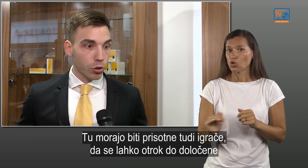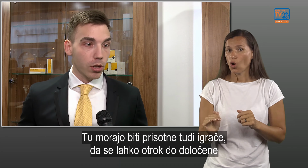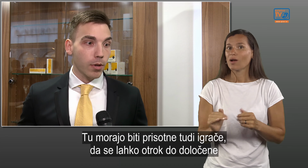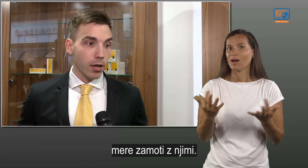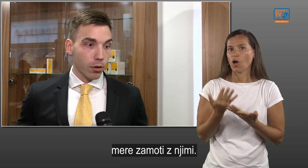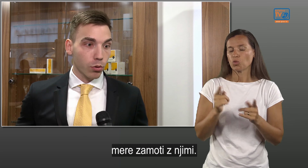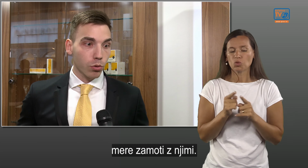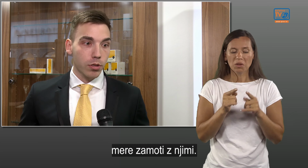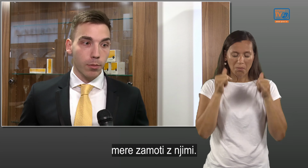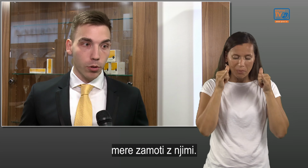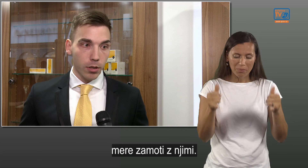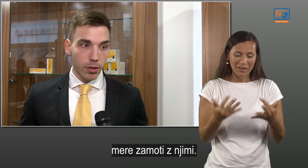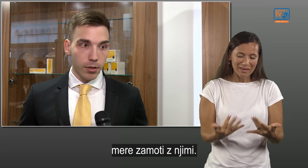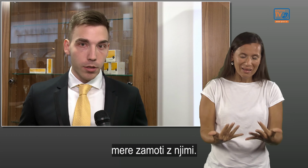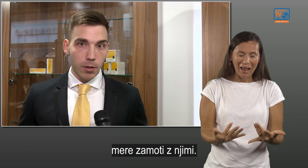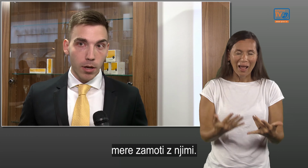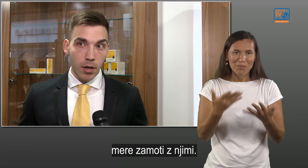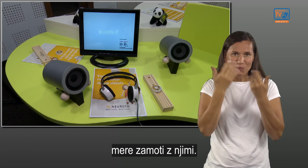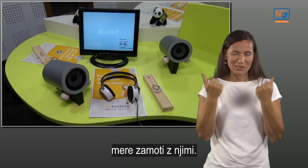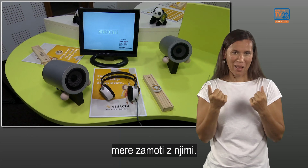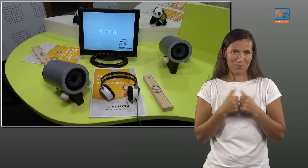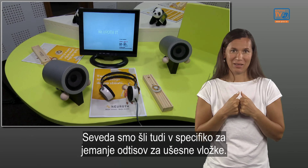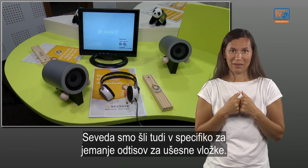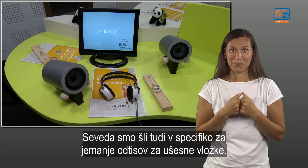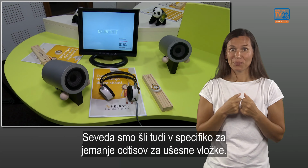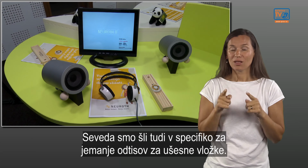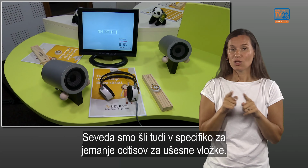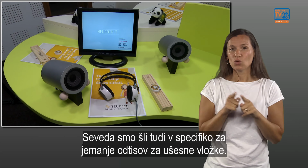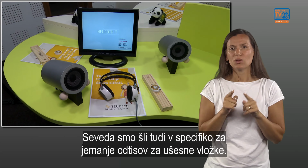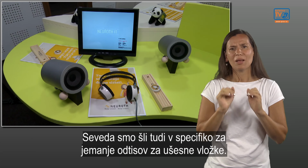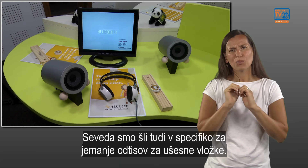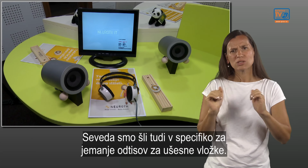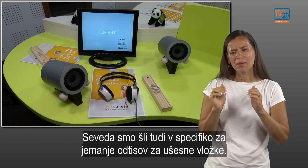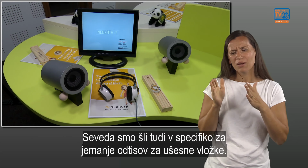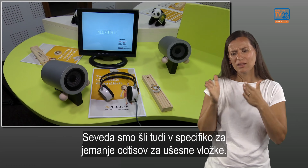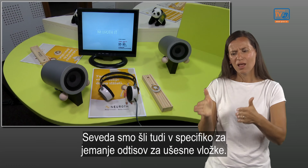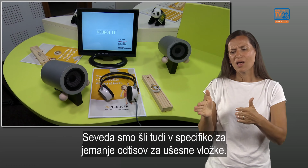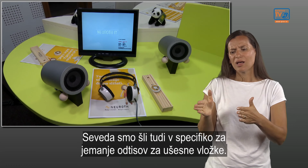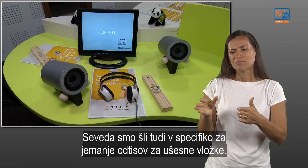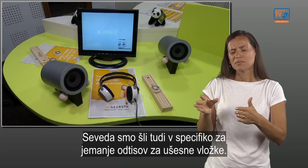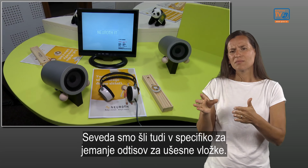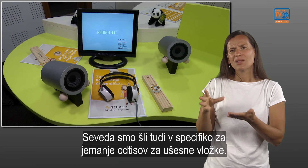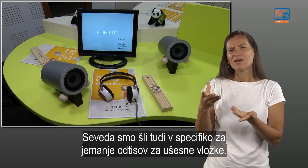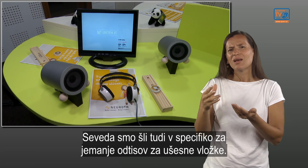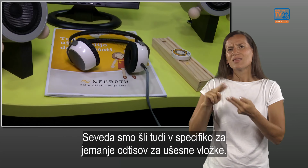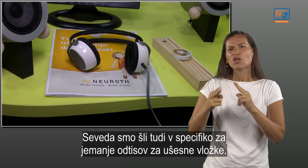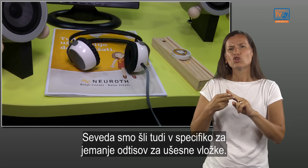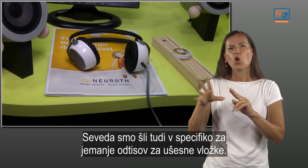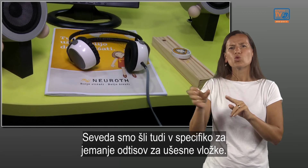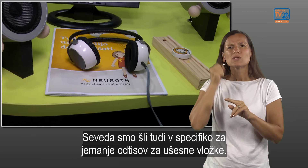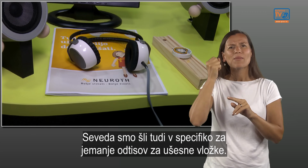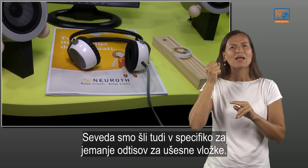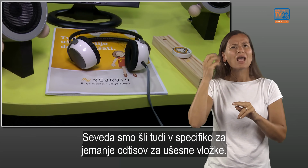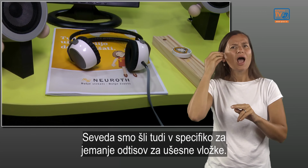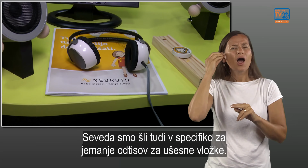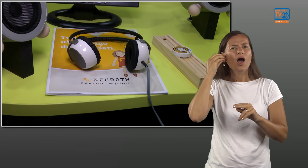do določene mere lahko tudi zamoti z njimi. Seveda smo šli tudi malo v specifiko vzemanja odtisov za ušesne